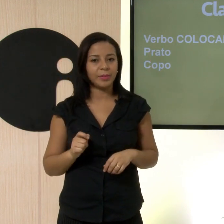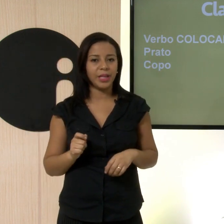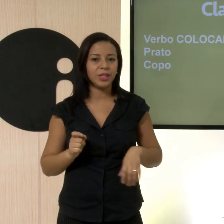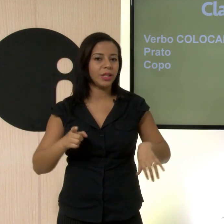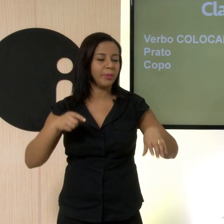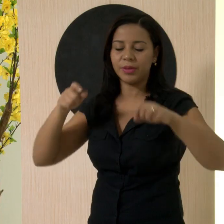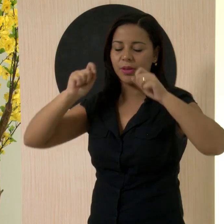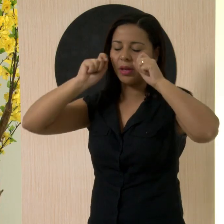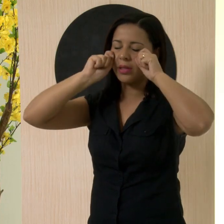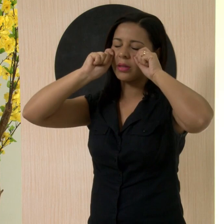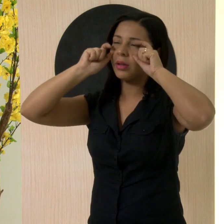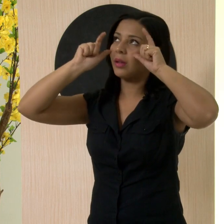Novamente, abrir os olhos.